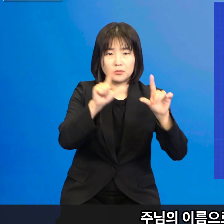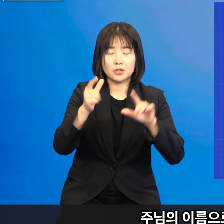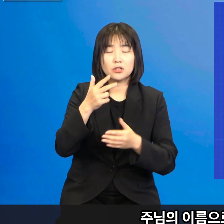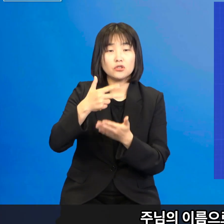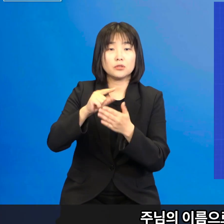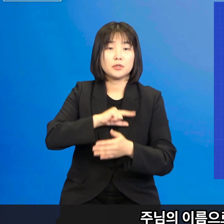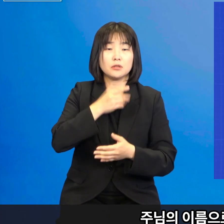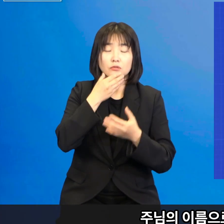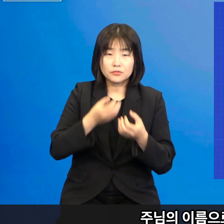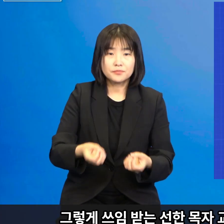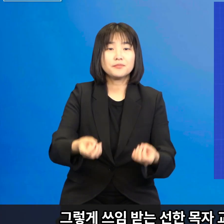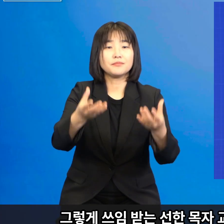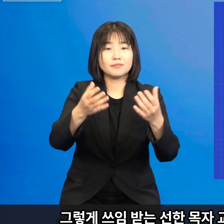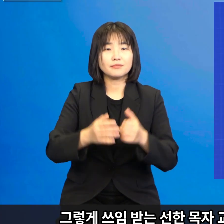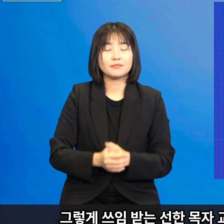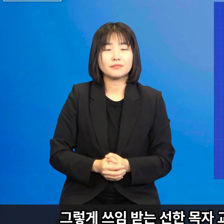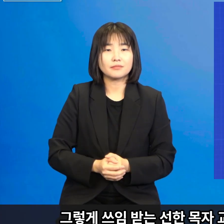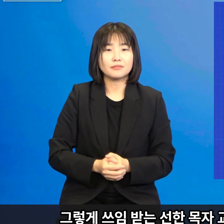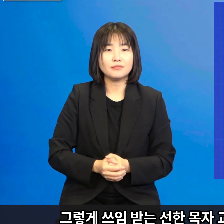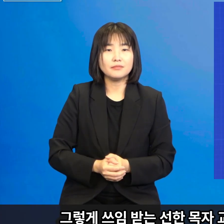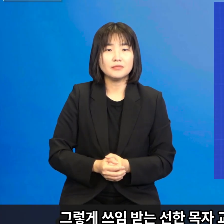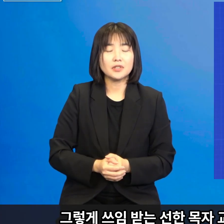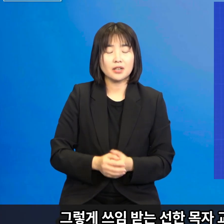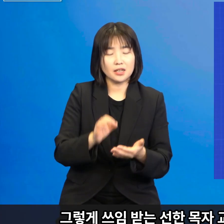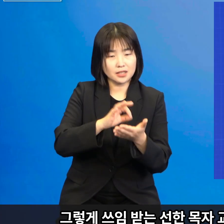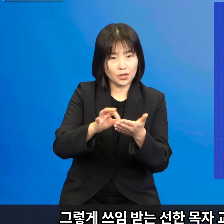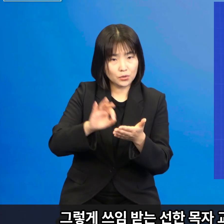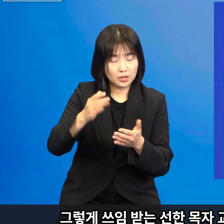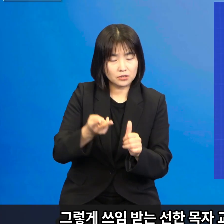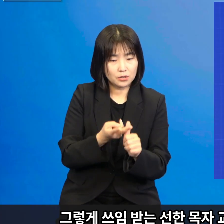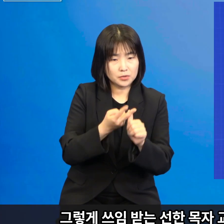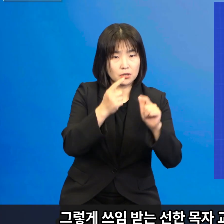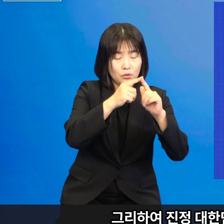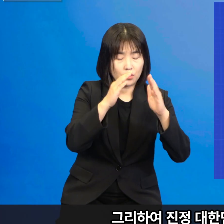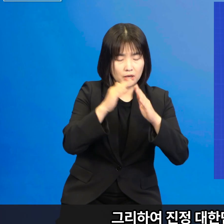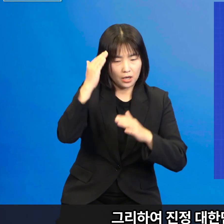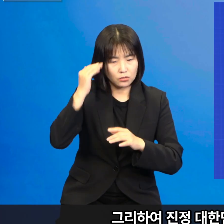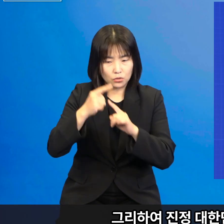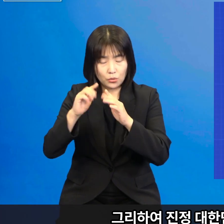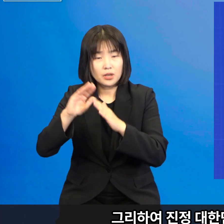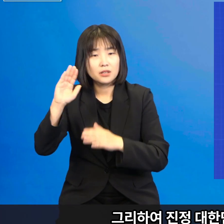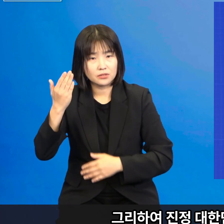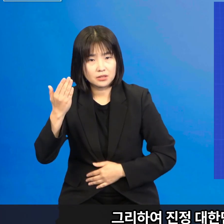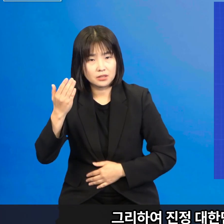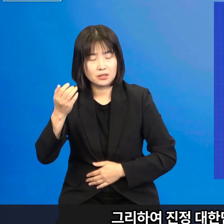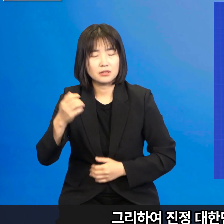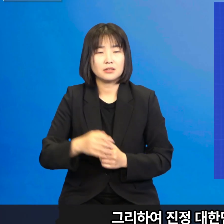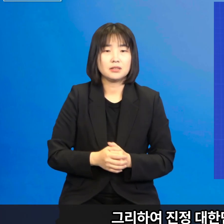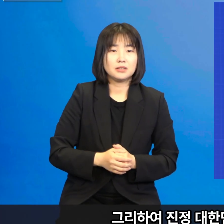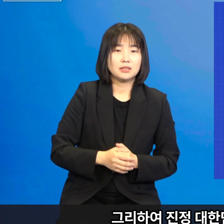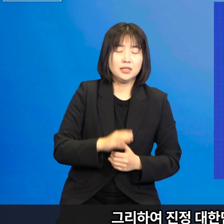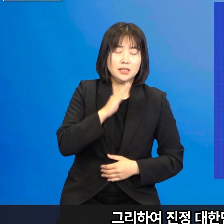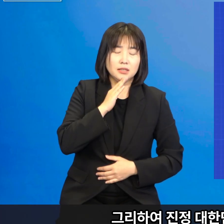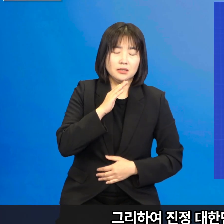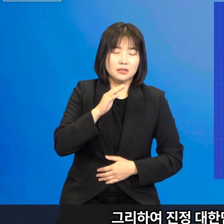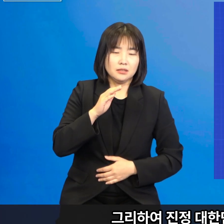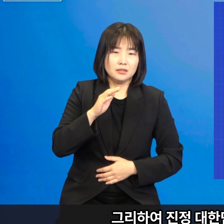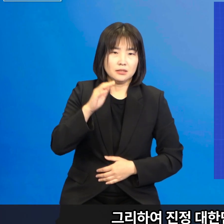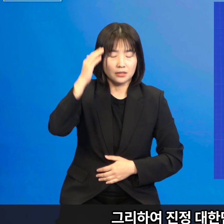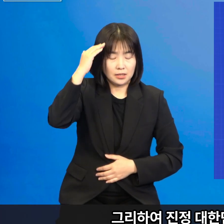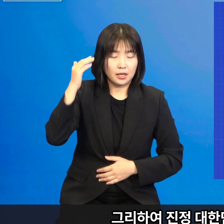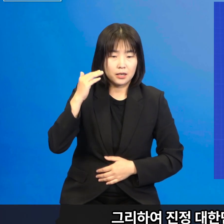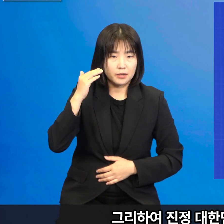이름으로 축원드립니다. 그렇게 쓰임받는 선한목자교회와 한국교회가 되어지기를, 그리하여 진정 대한민국이